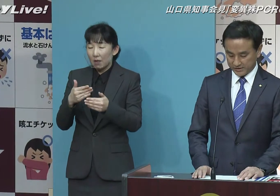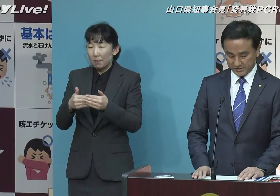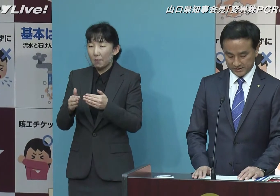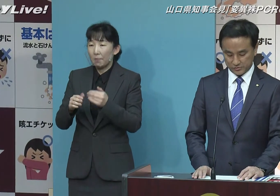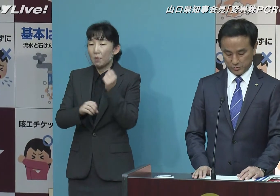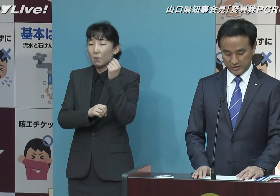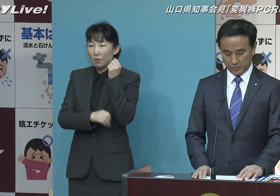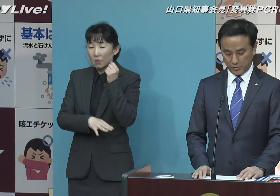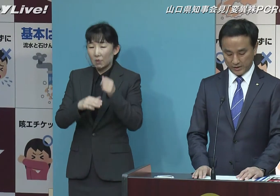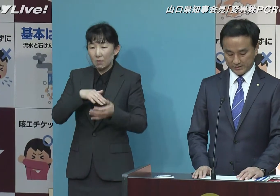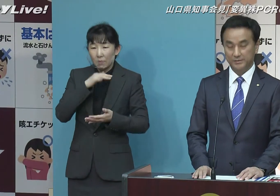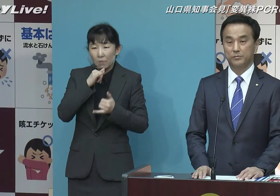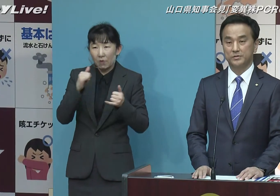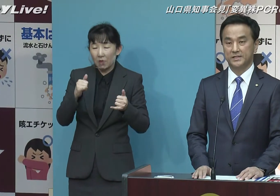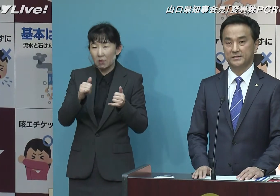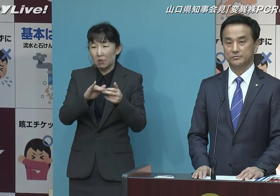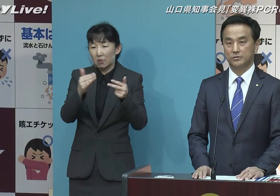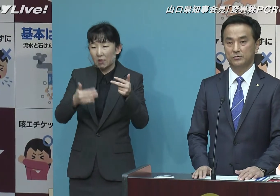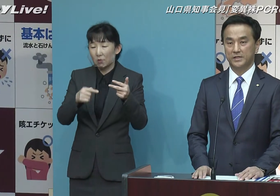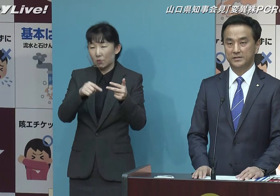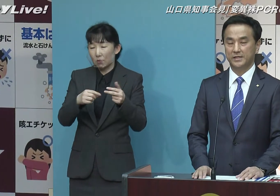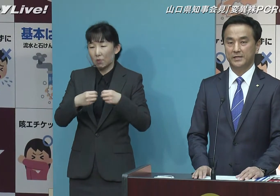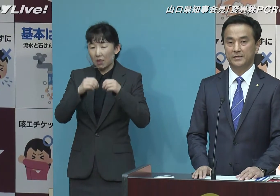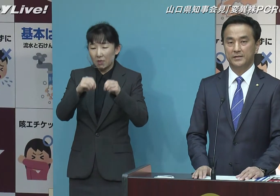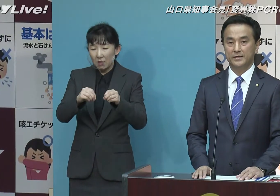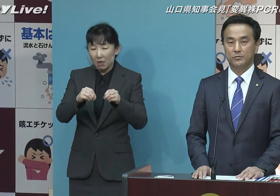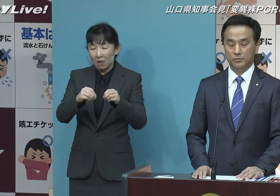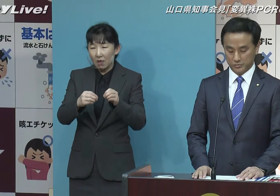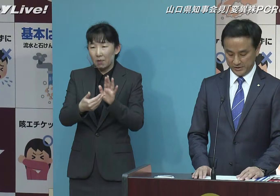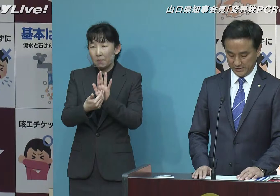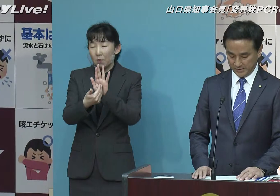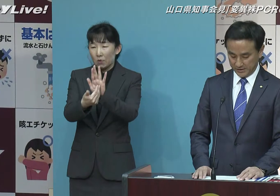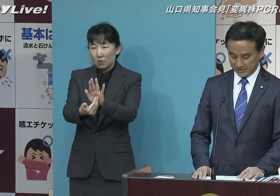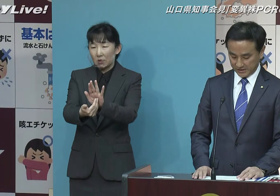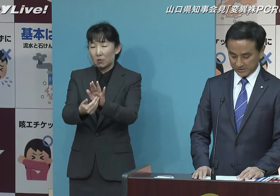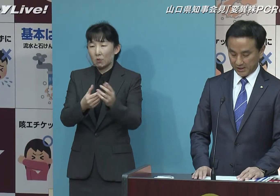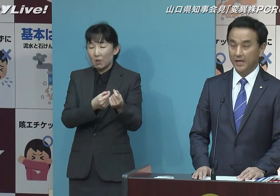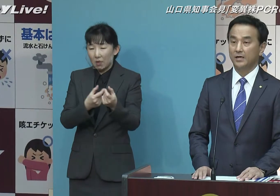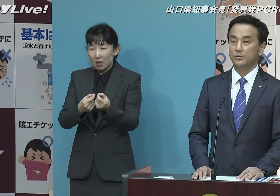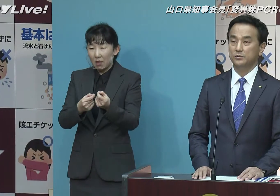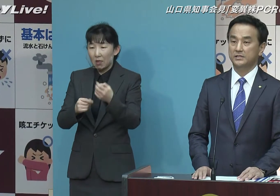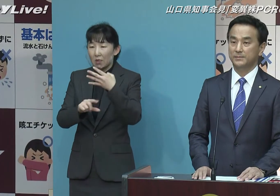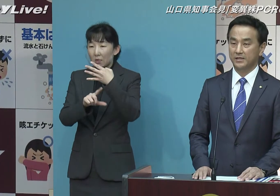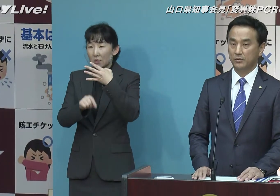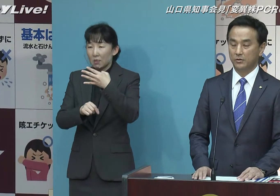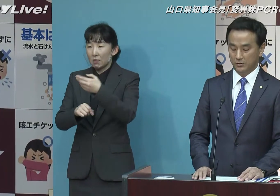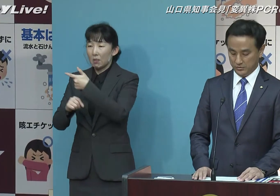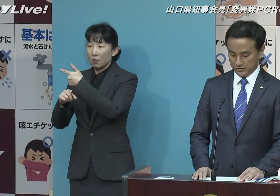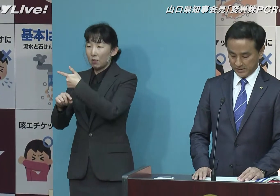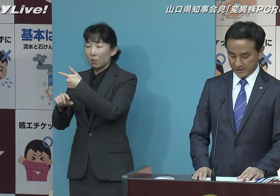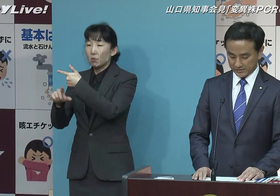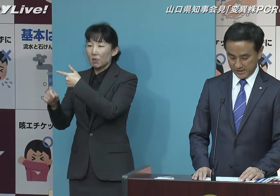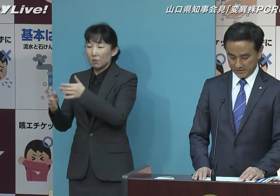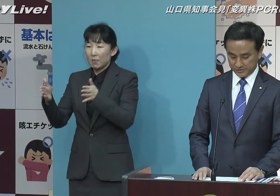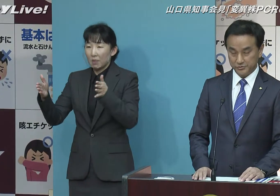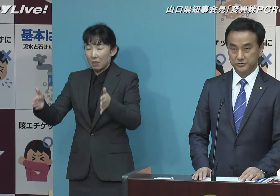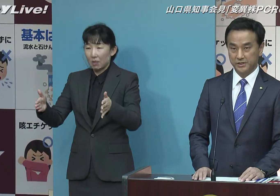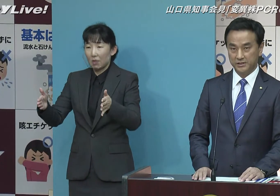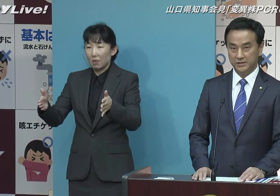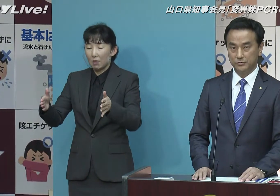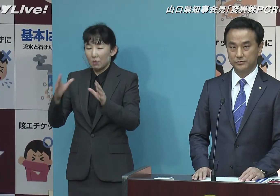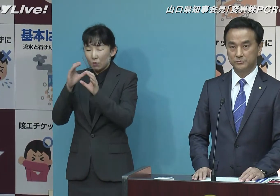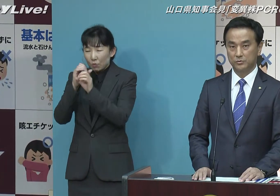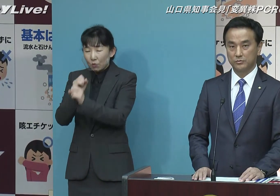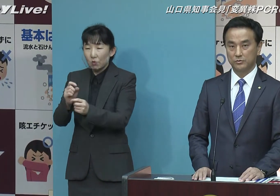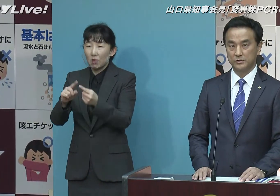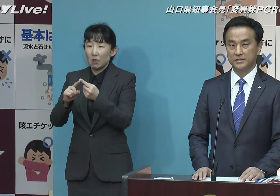高齢者施設等での感染防止対策の徹底、このことに4月から6月までの3ヶ月間集中的